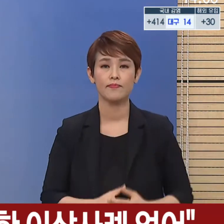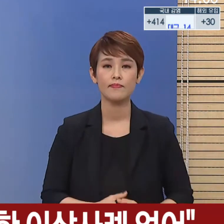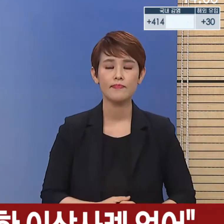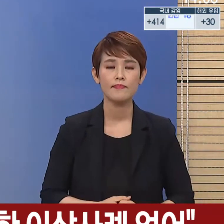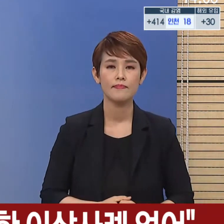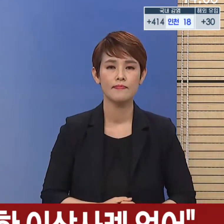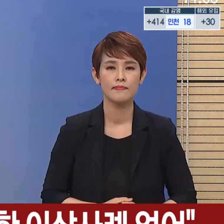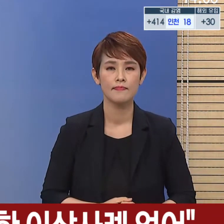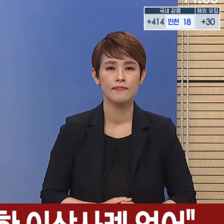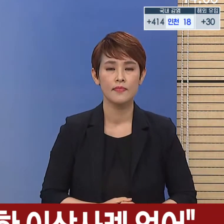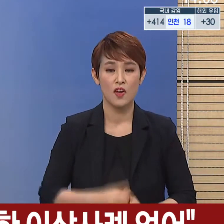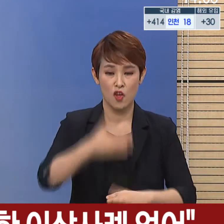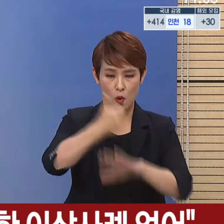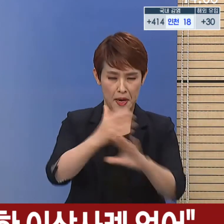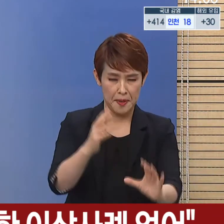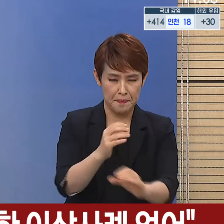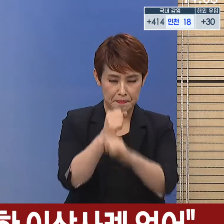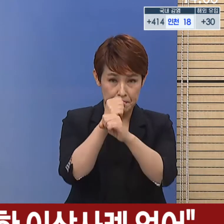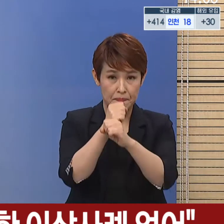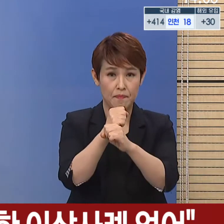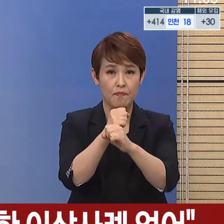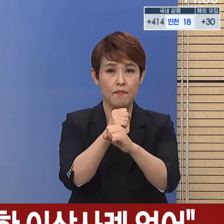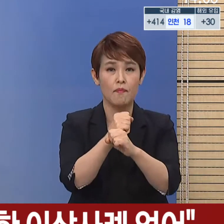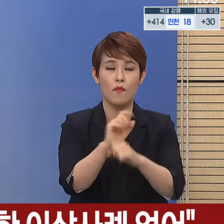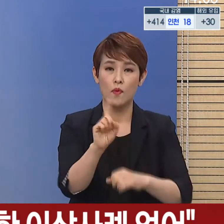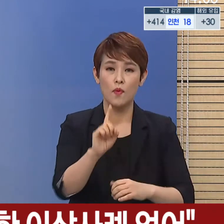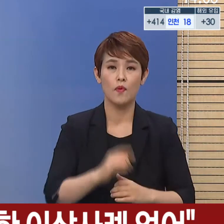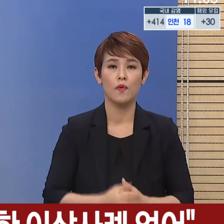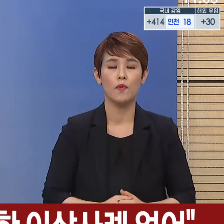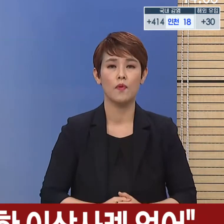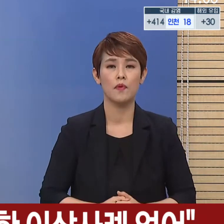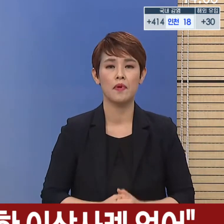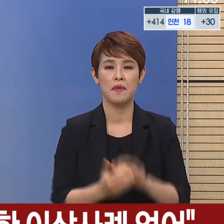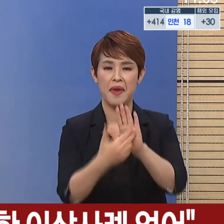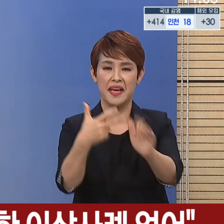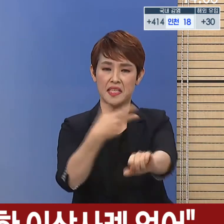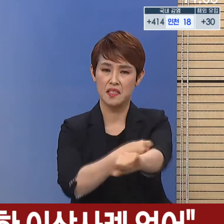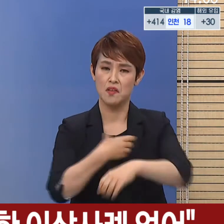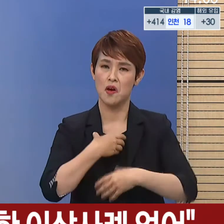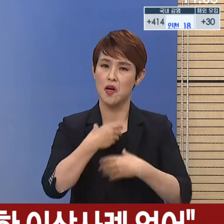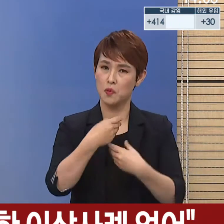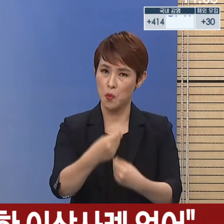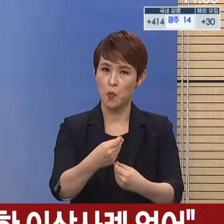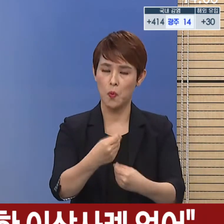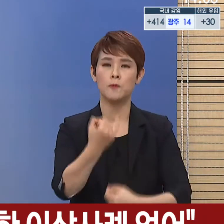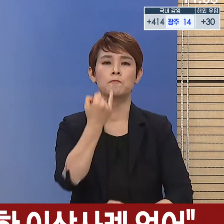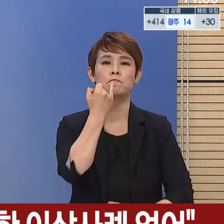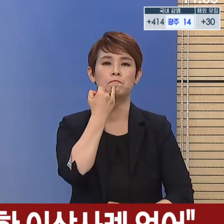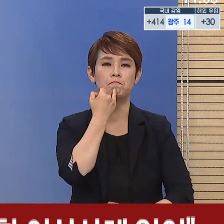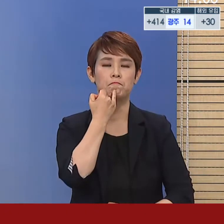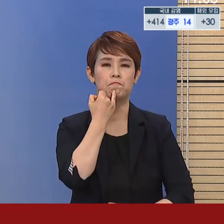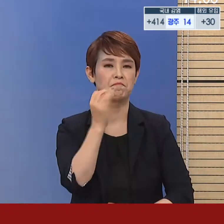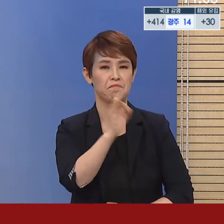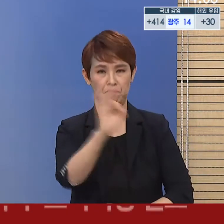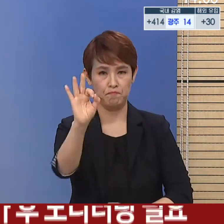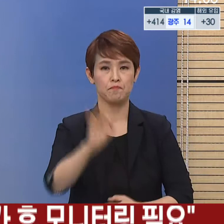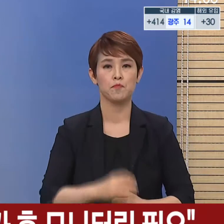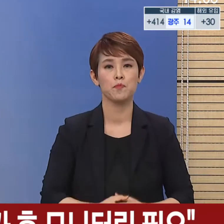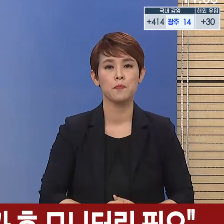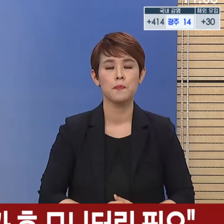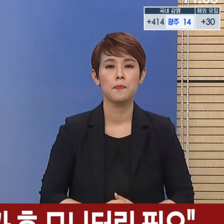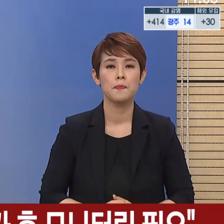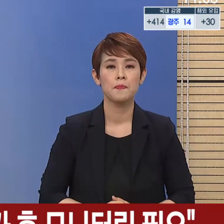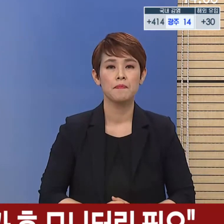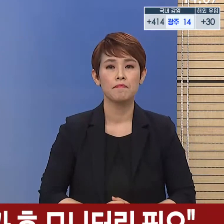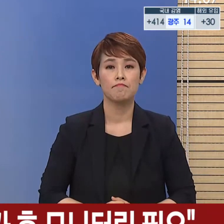이러한 결과를 토대로 최종점검위원회는 백신의 안전성이 전반적으로 양호하다고